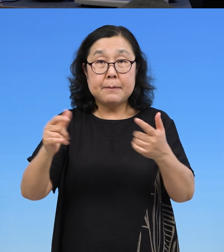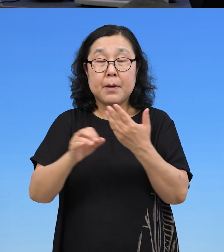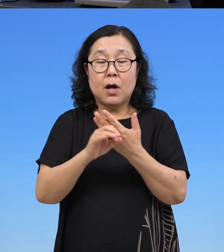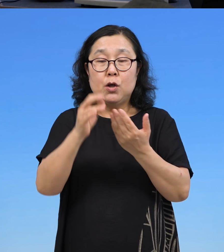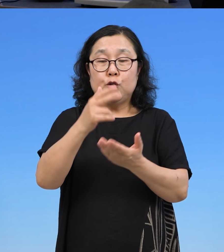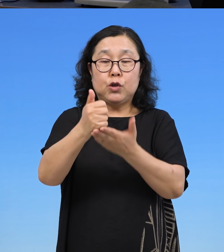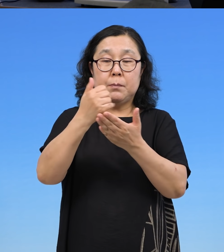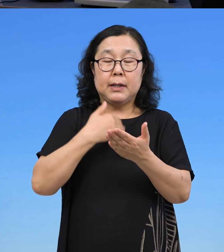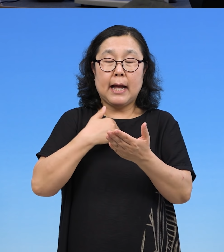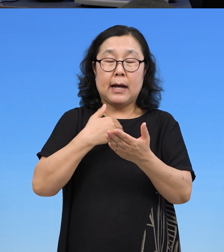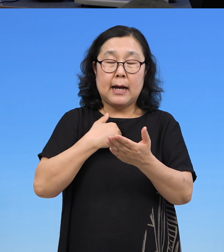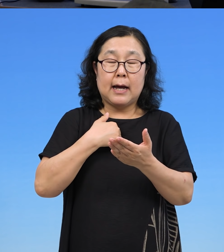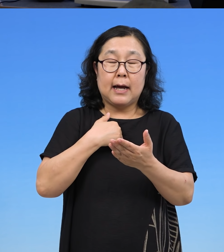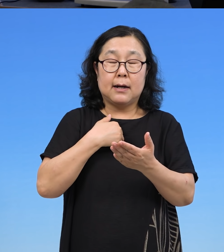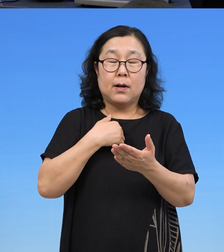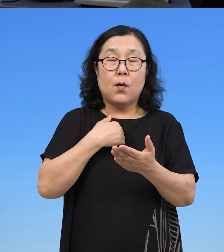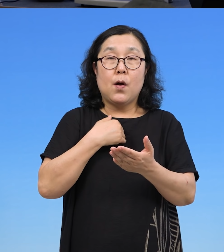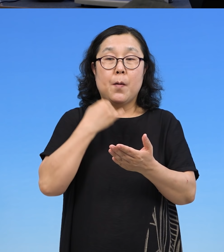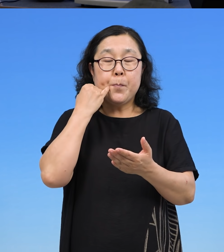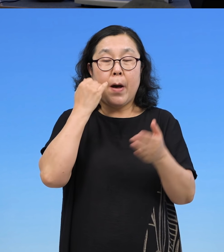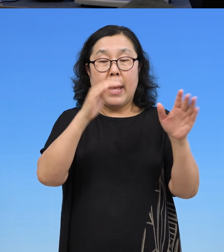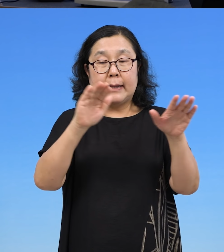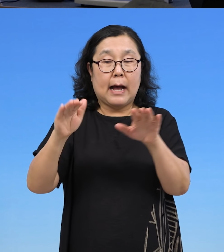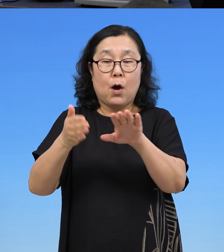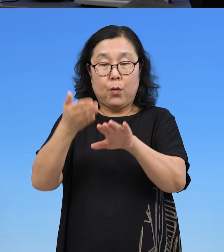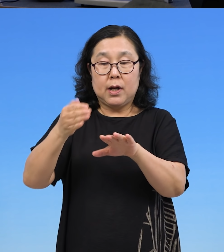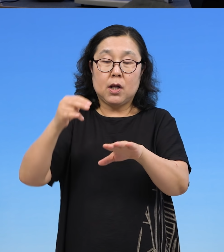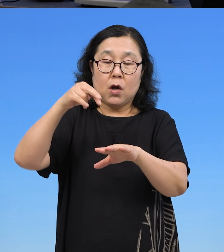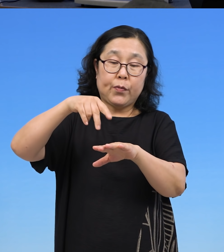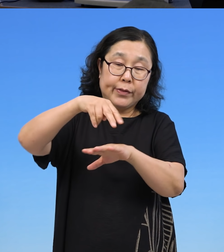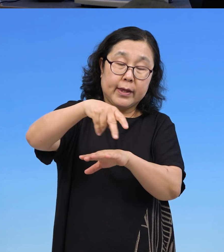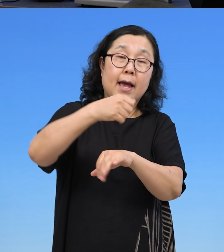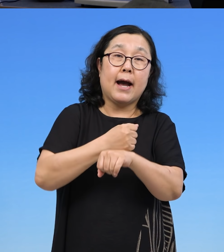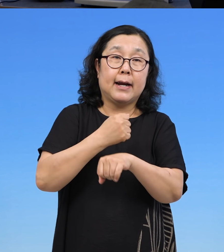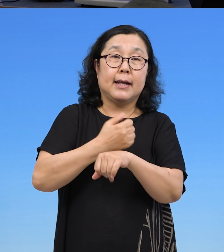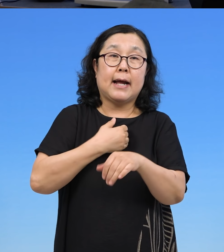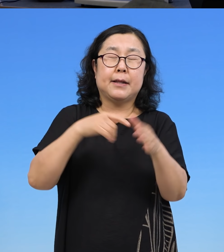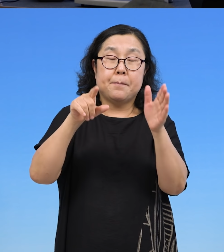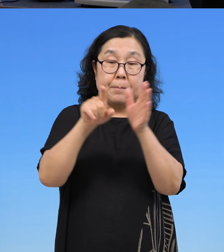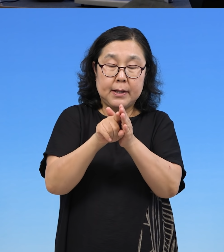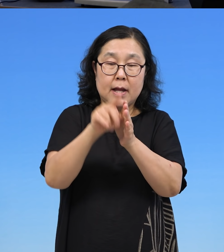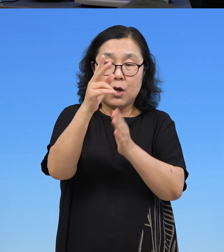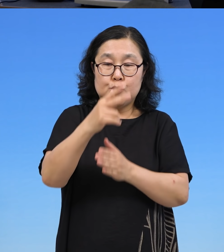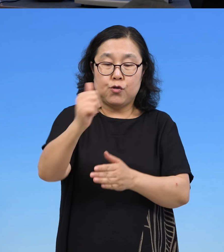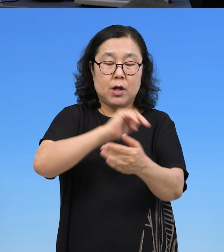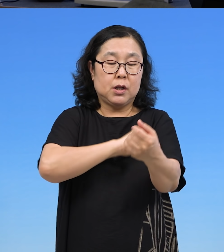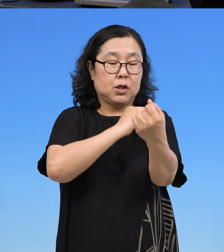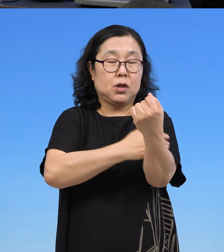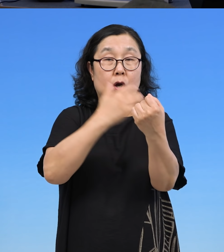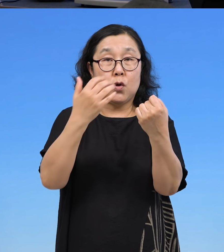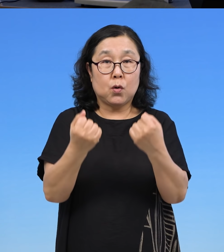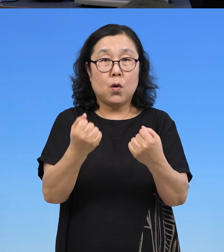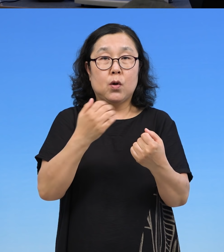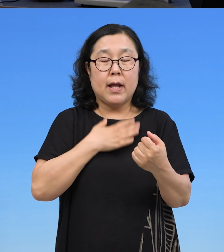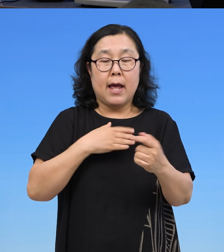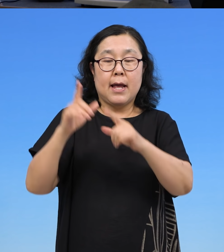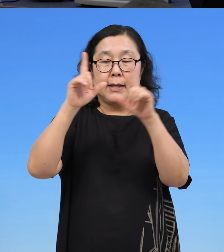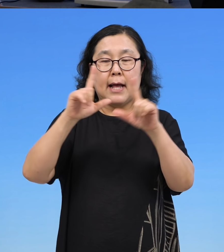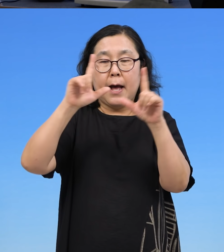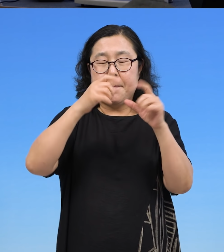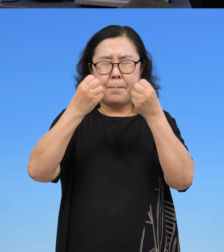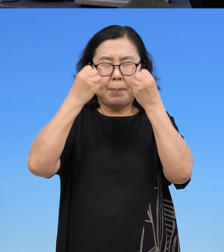바다 위 걷게 하리 이렇게 선포하고는 믿음을 선포합니다 그 다음 가사를 보세요 나는 민내 주의 능력으로 내